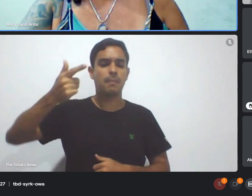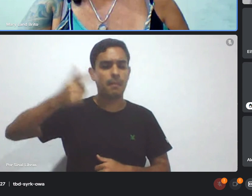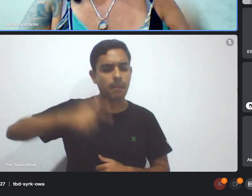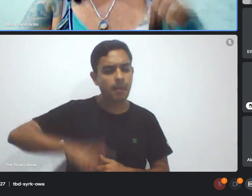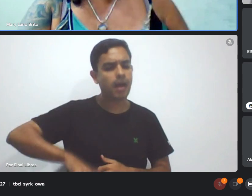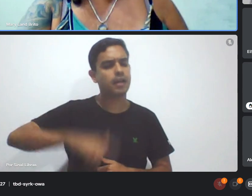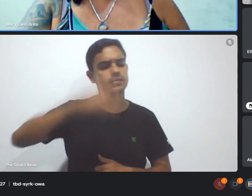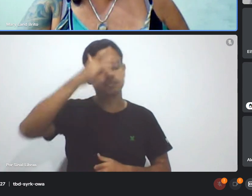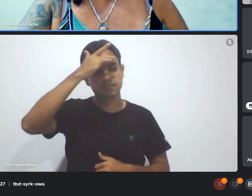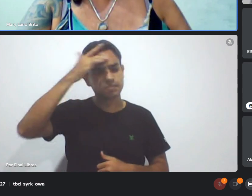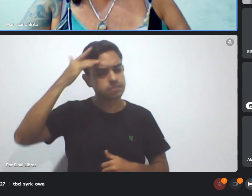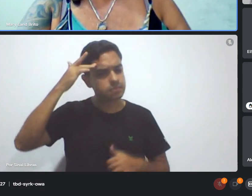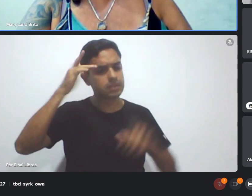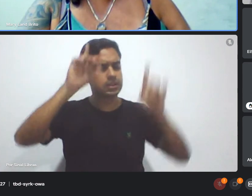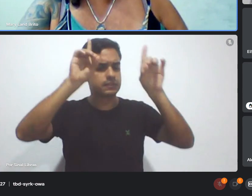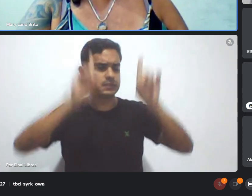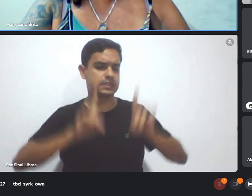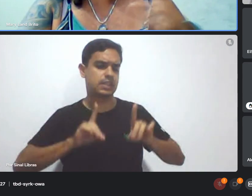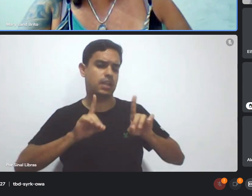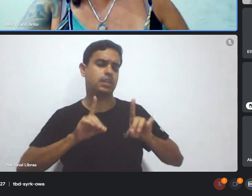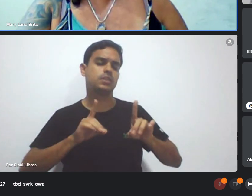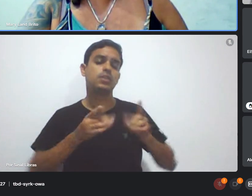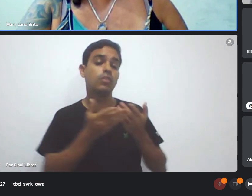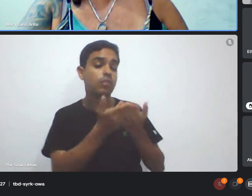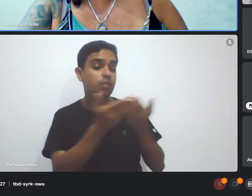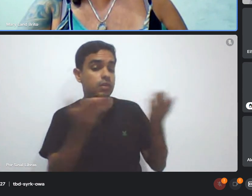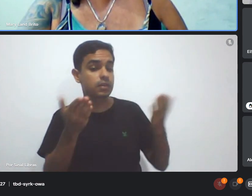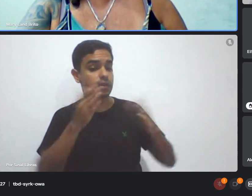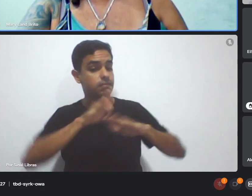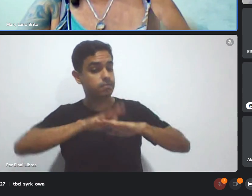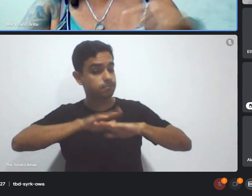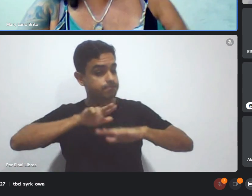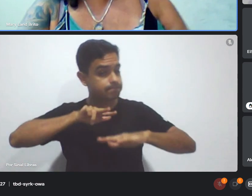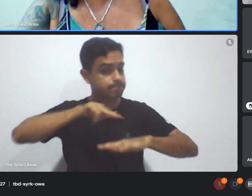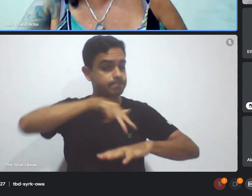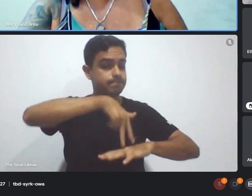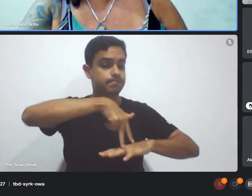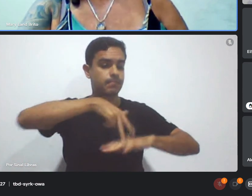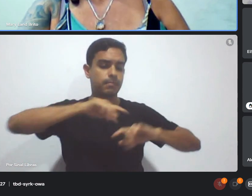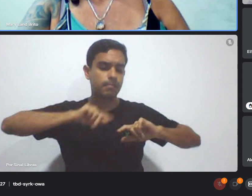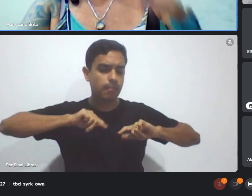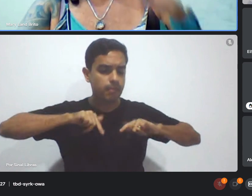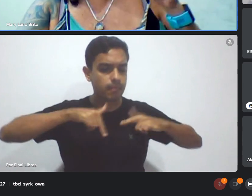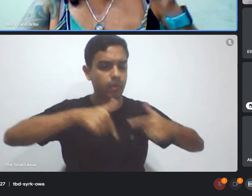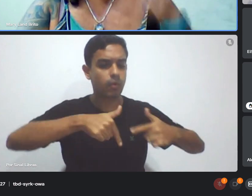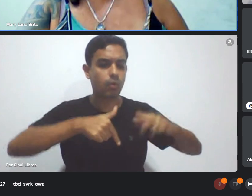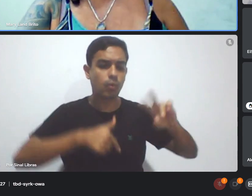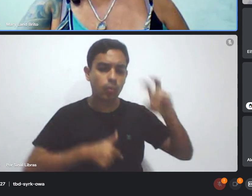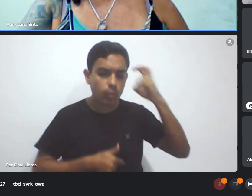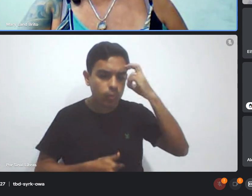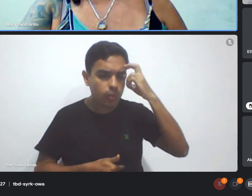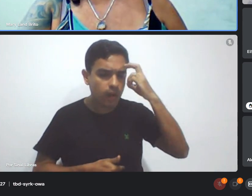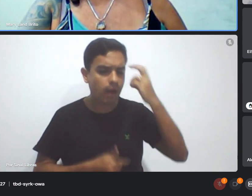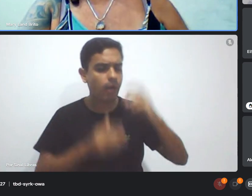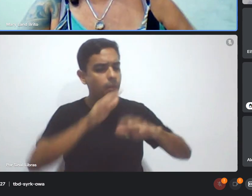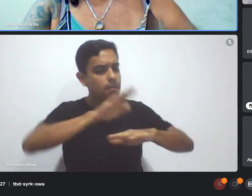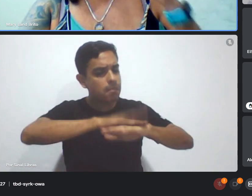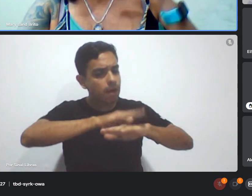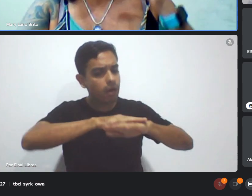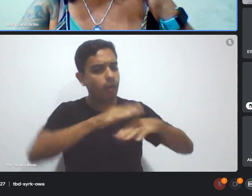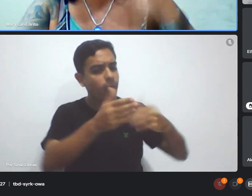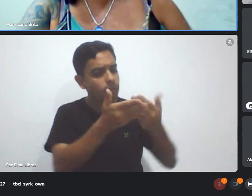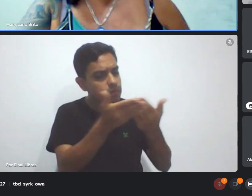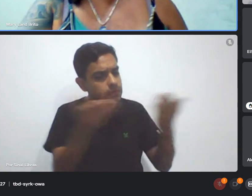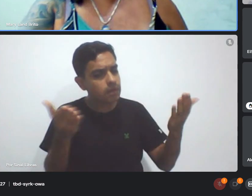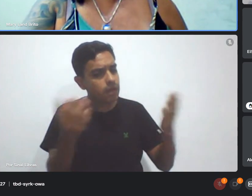deficiência, que vocês sejam os protagonistas dessas ações culturais também, coloquem seus projetos, porque a gente quer sair de casa, sim, para assistir